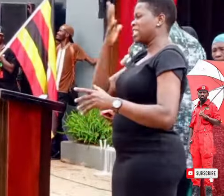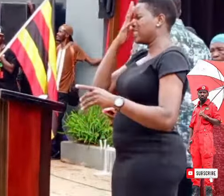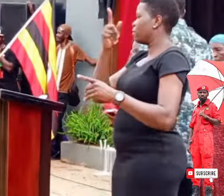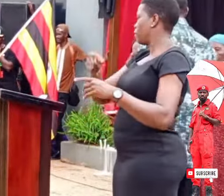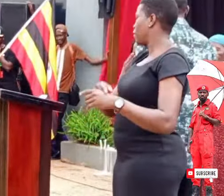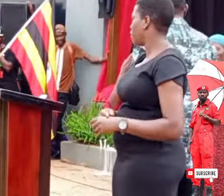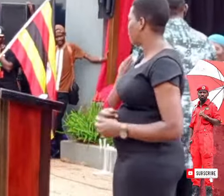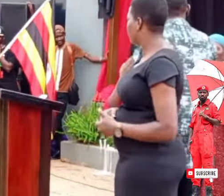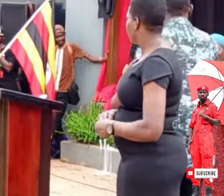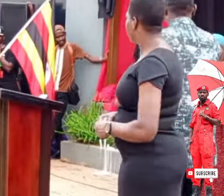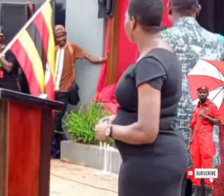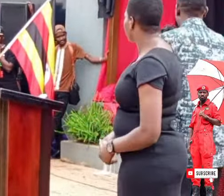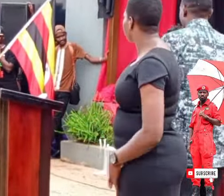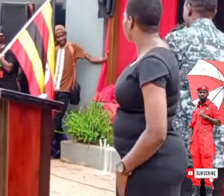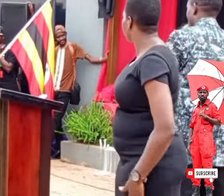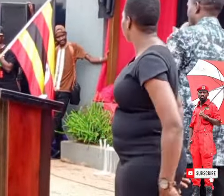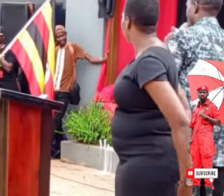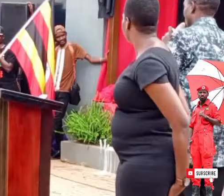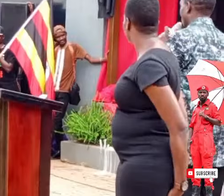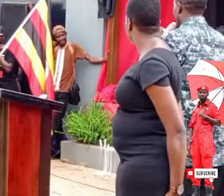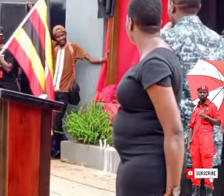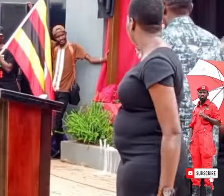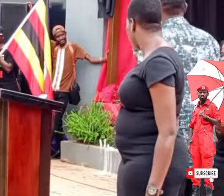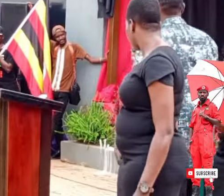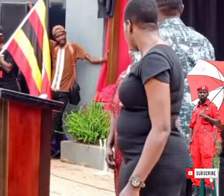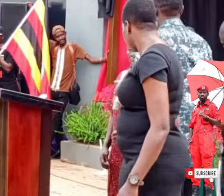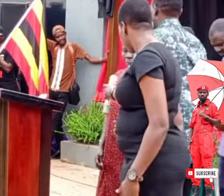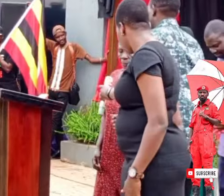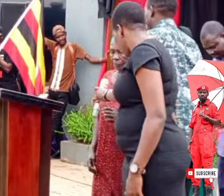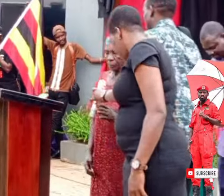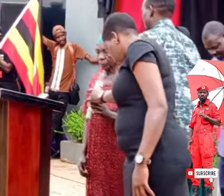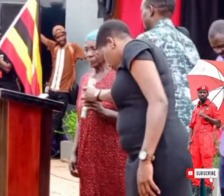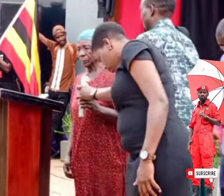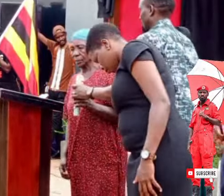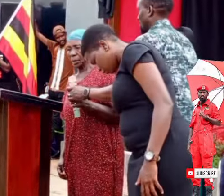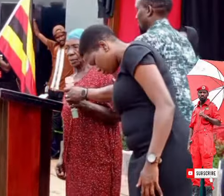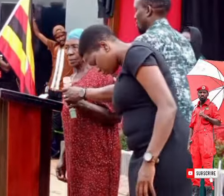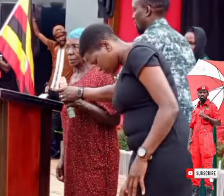tumulabise kityekyo webalina okuba mugumu